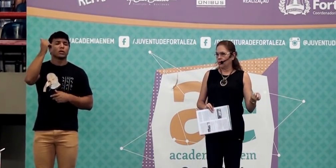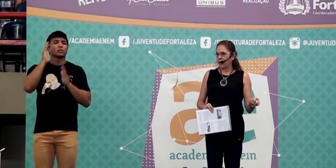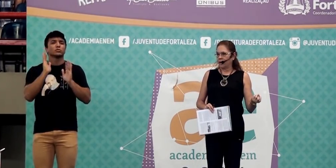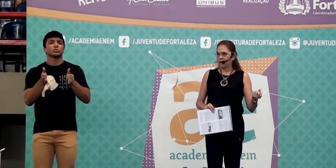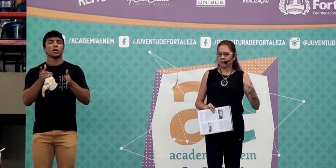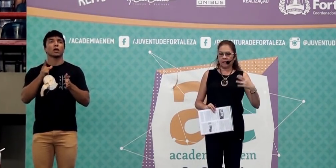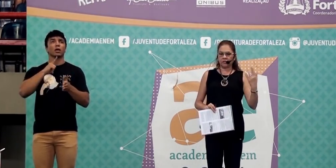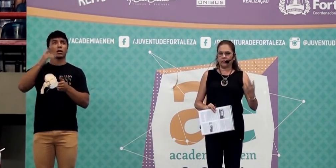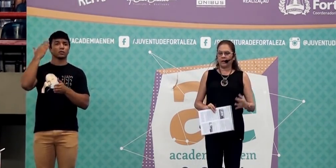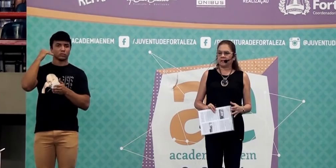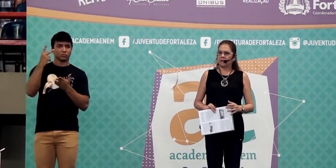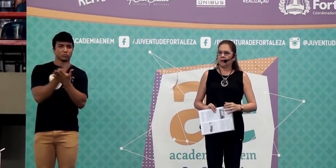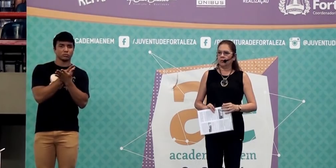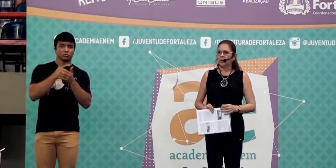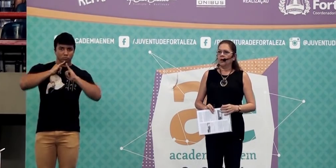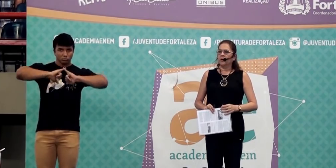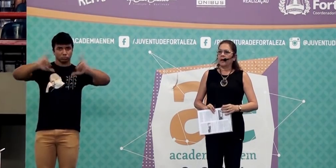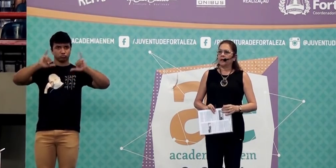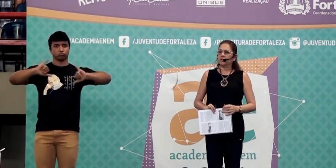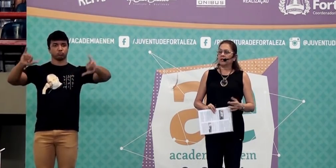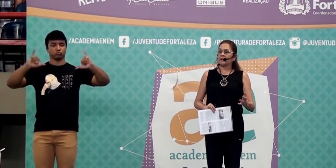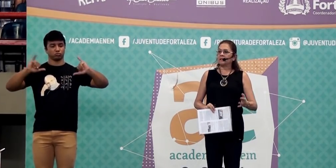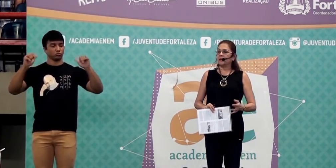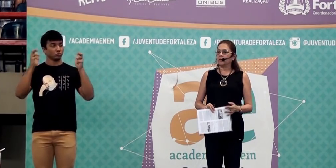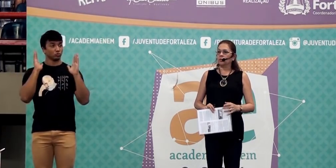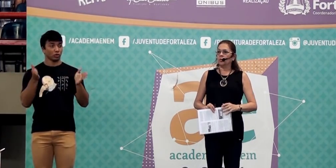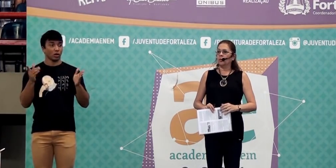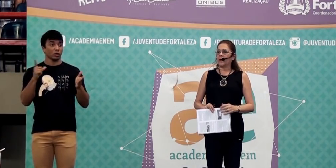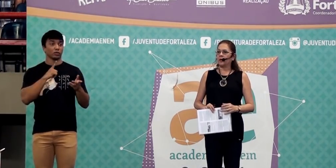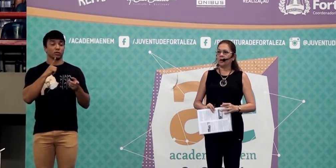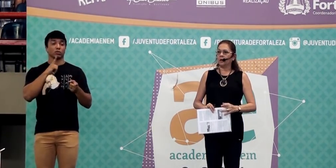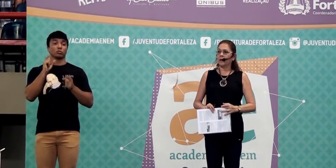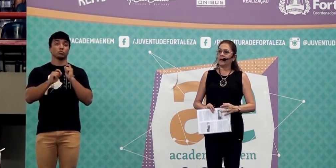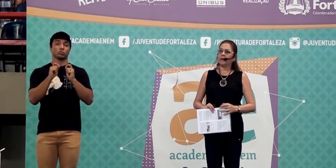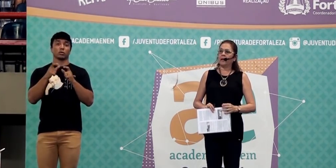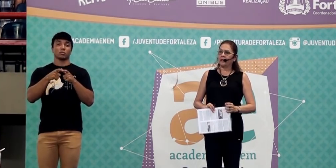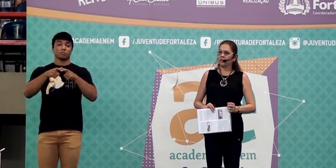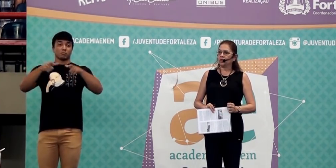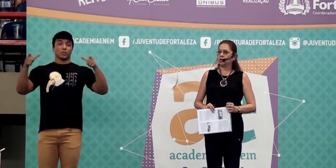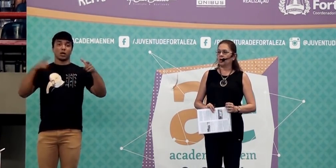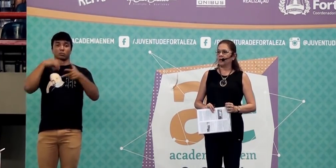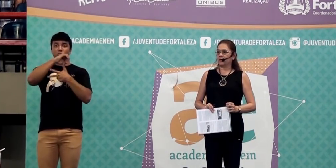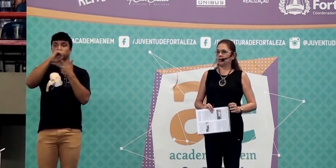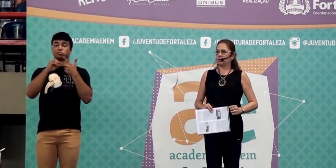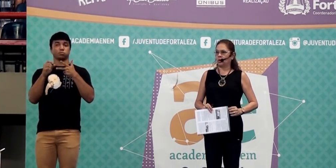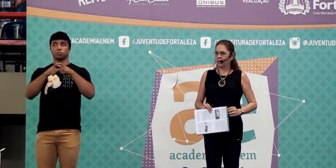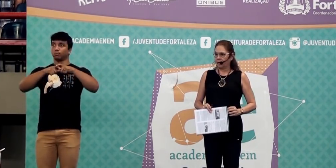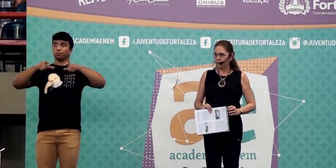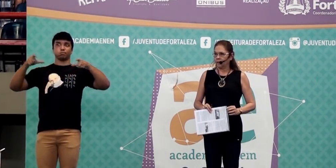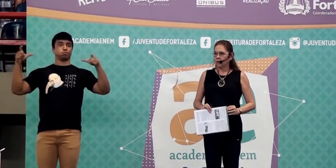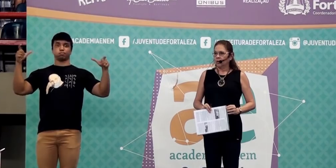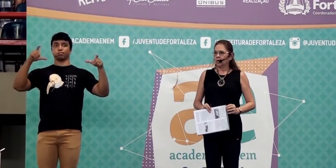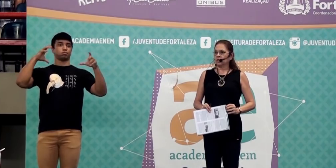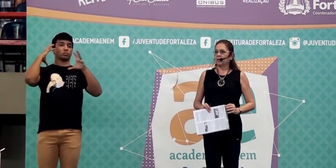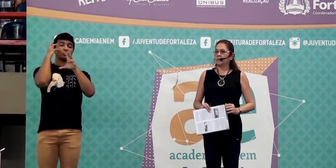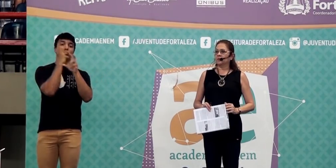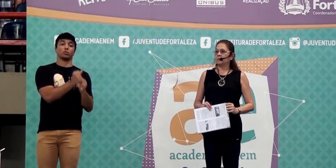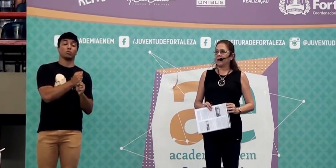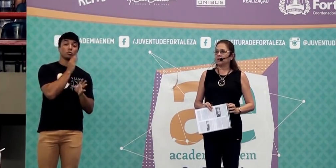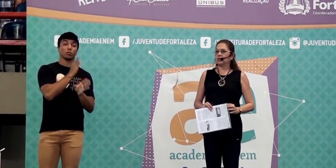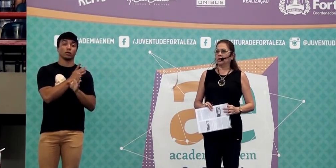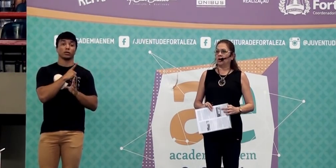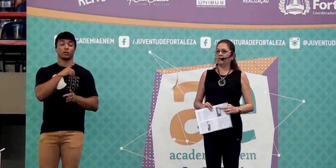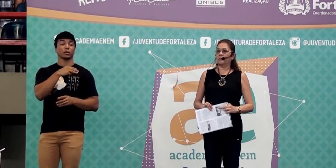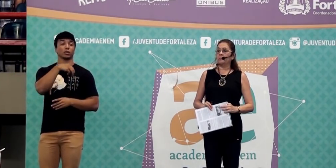houve a divulgação, está sendo o maior Enem de toda a história. Nós